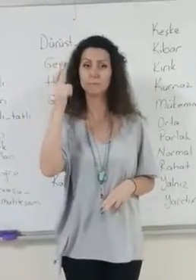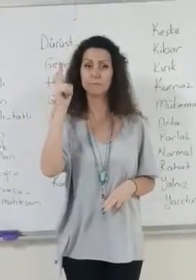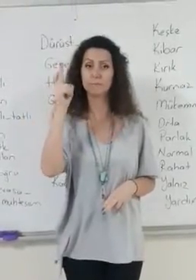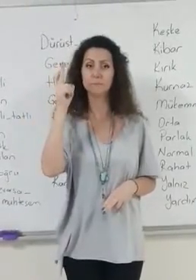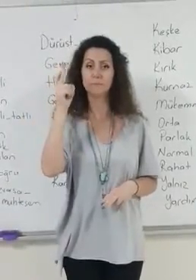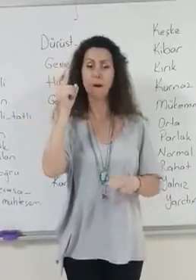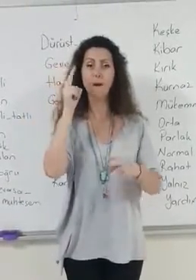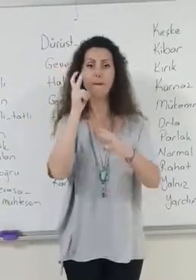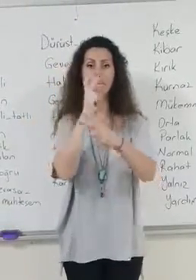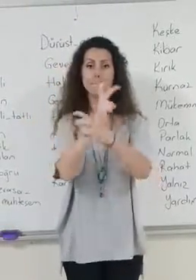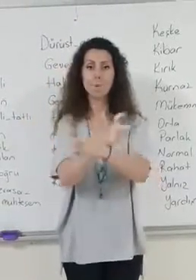boş,